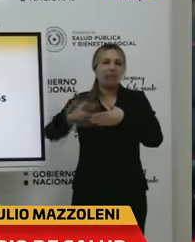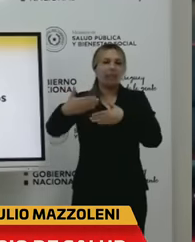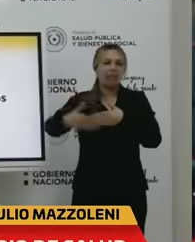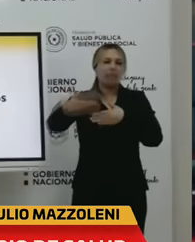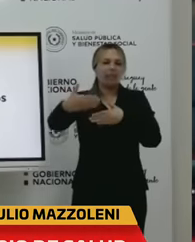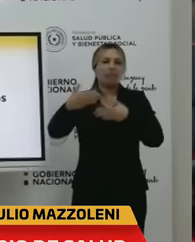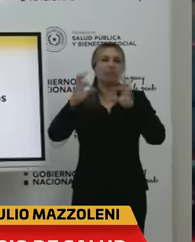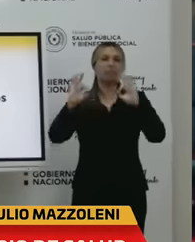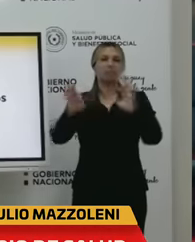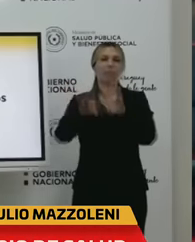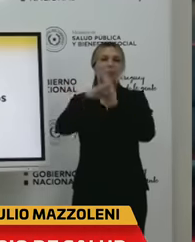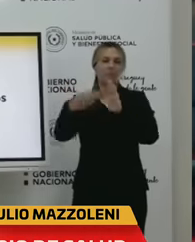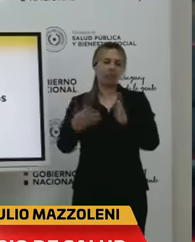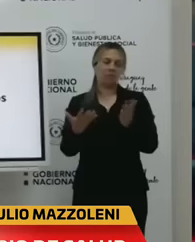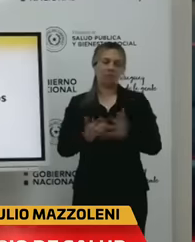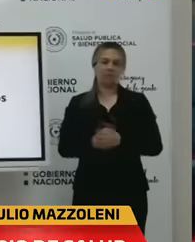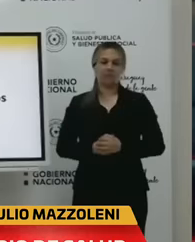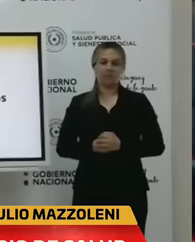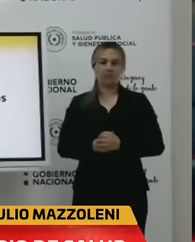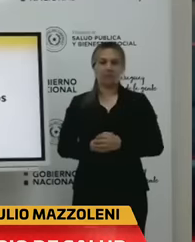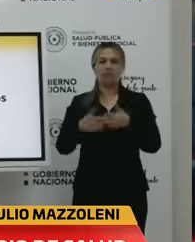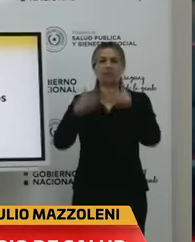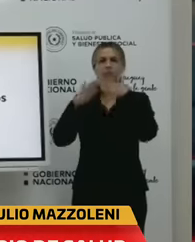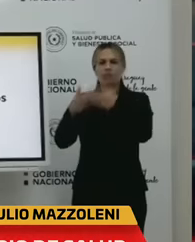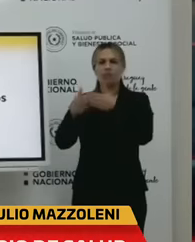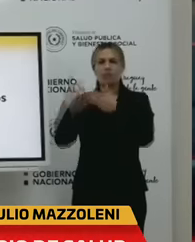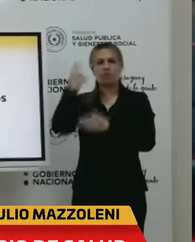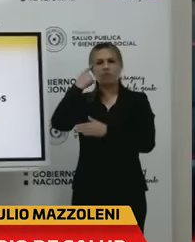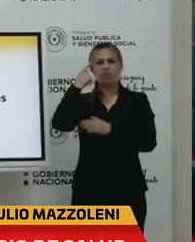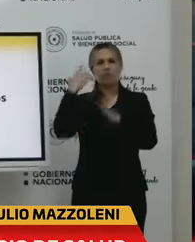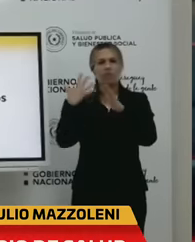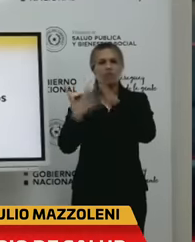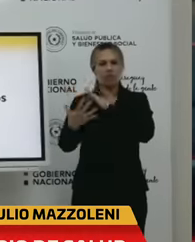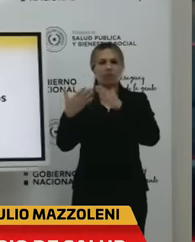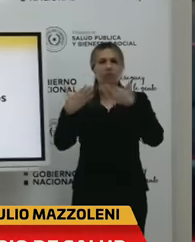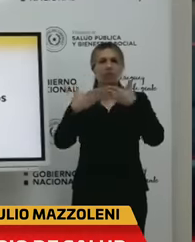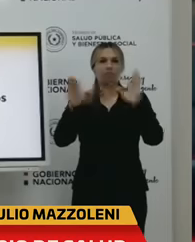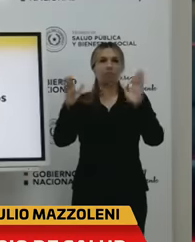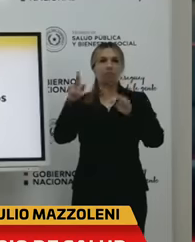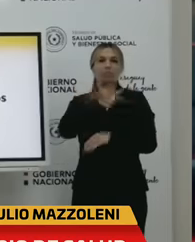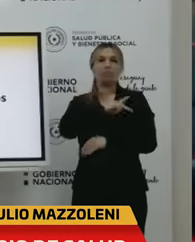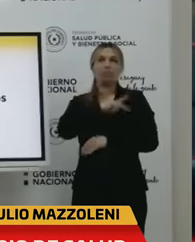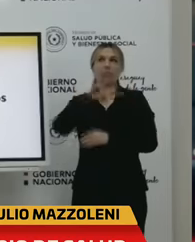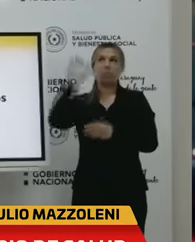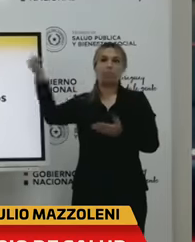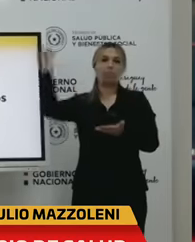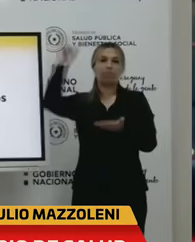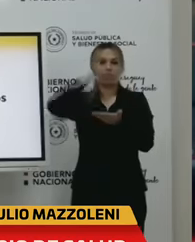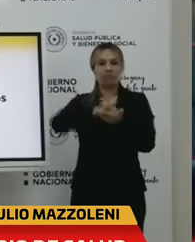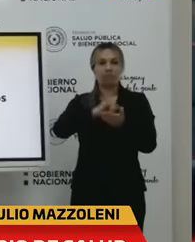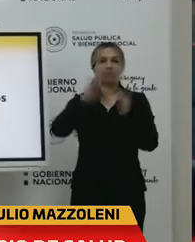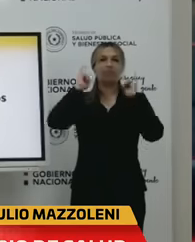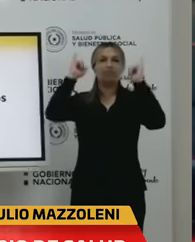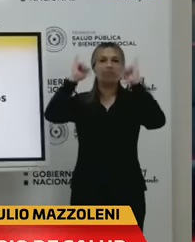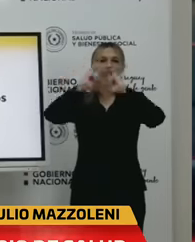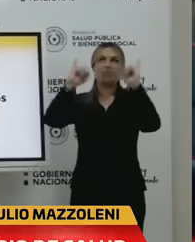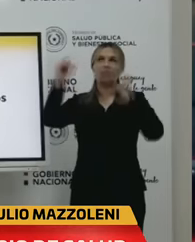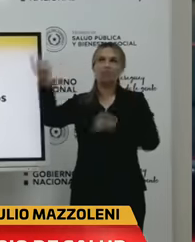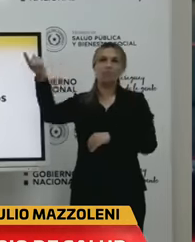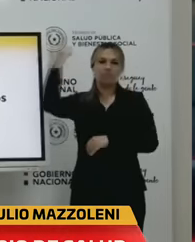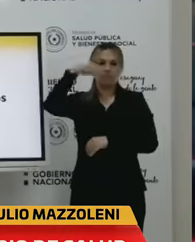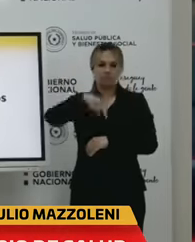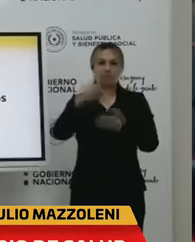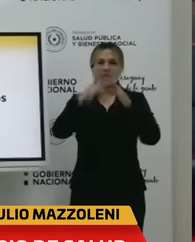aplicadas. ¿Se va a levantar la cuarentena para los compatriotas que regresen al Paraguay luego de viajes de turismo?